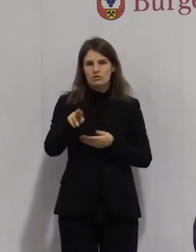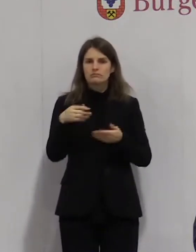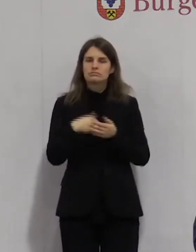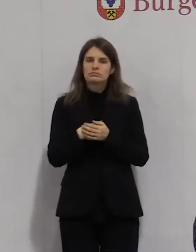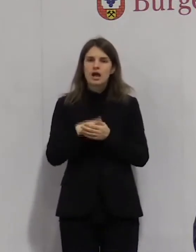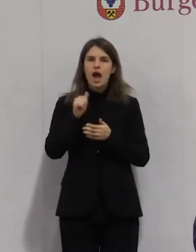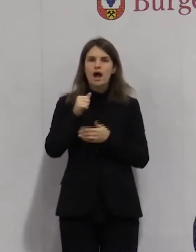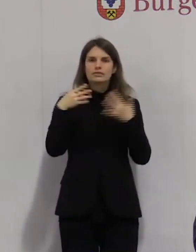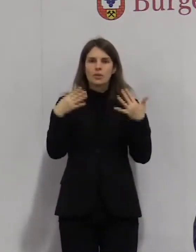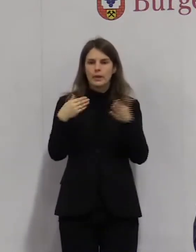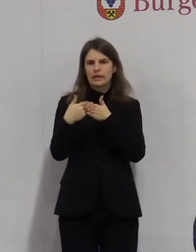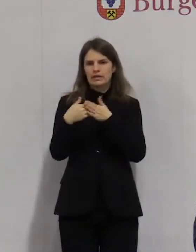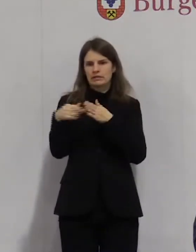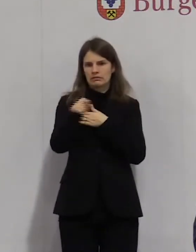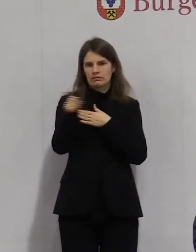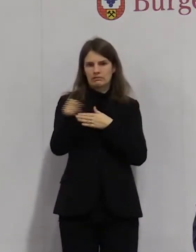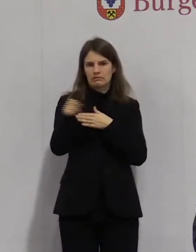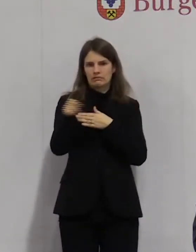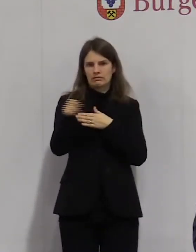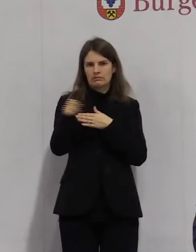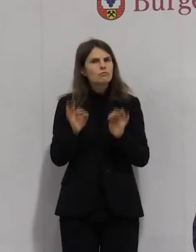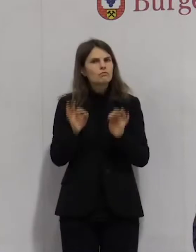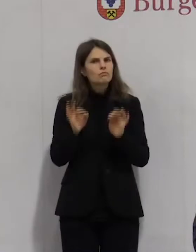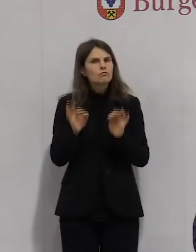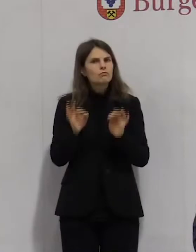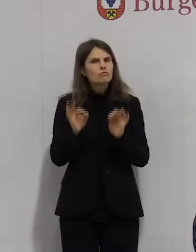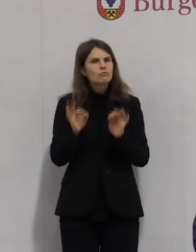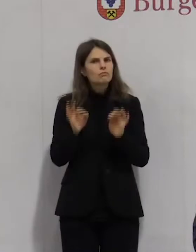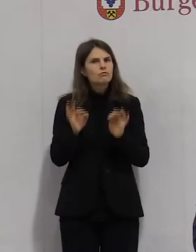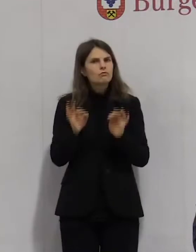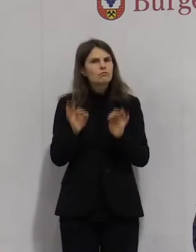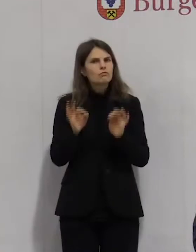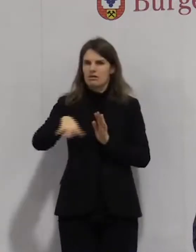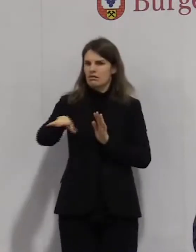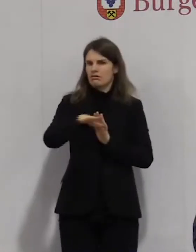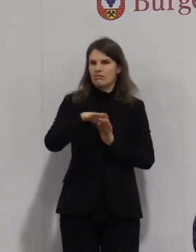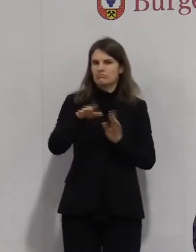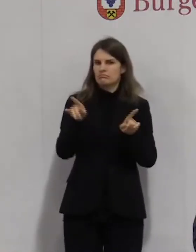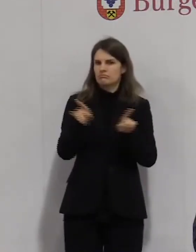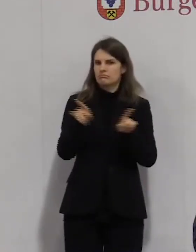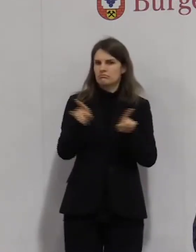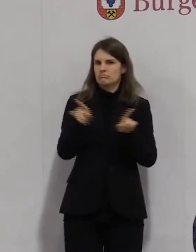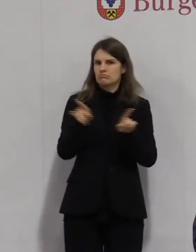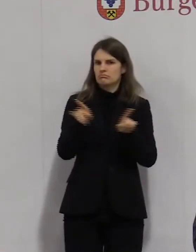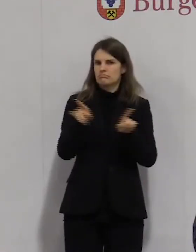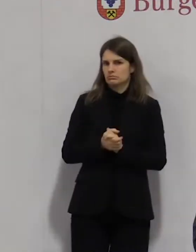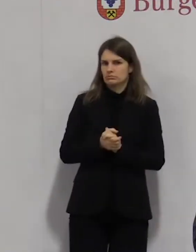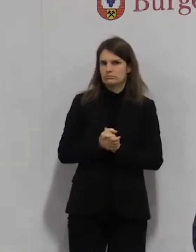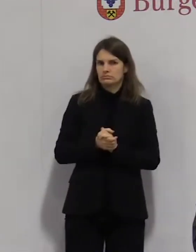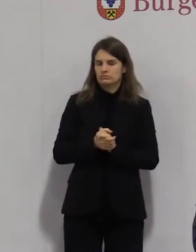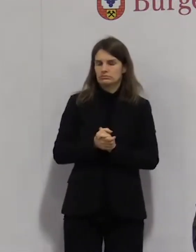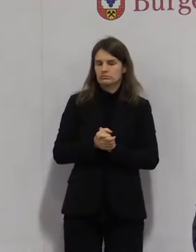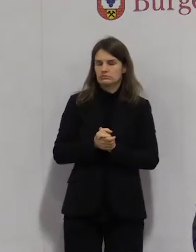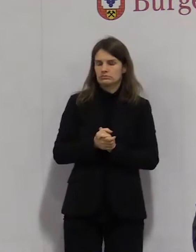der A9. Das ist logistisch gesehen, glaube ich, für viele Bewohner des Burgenlandkreises dann gut zu